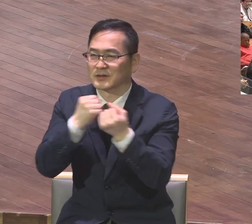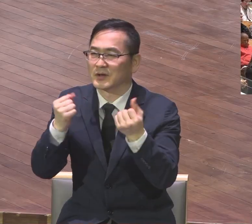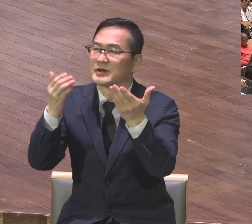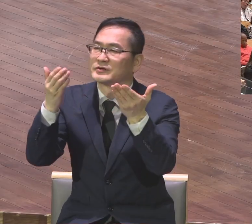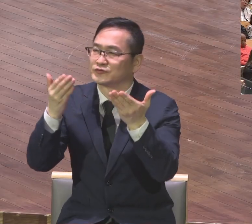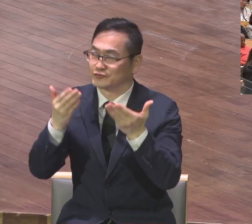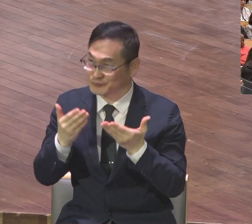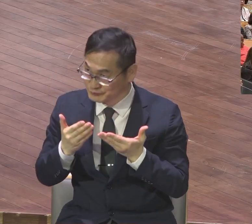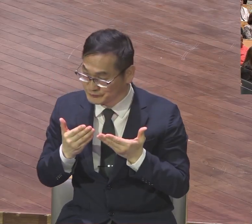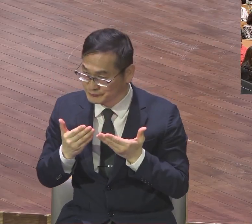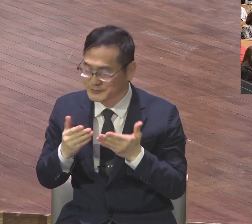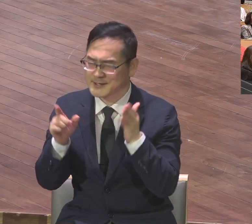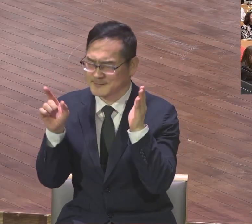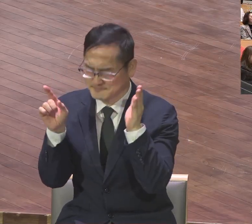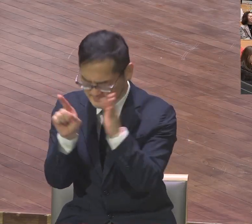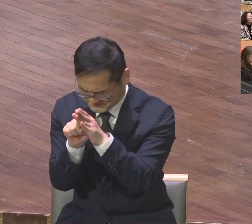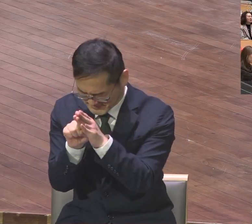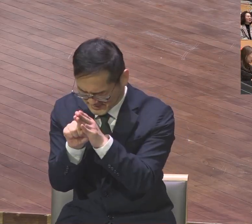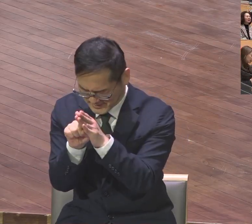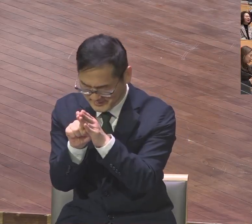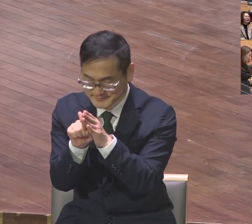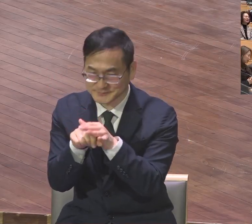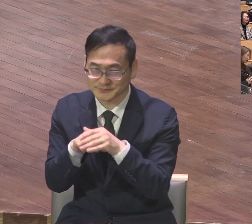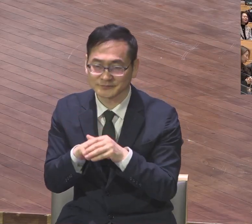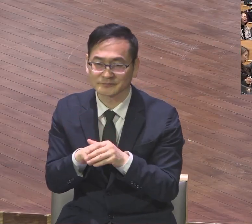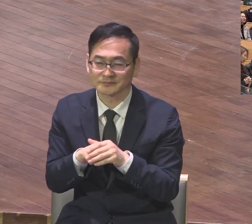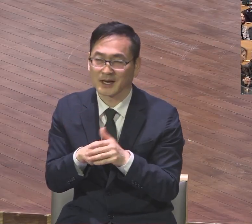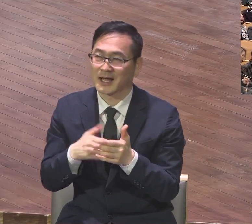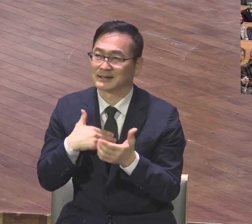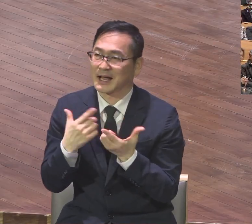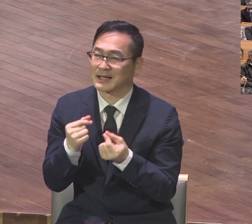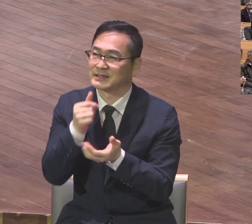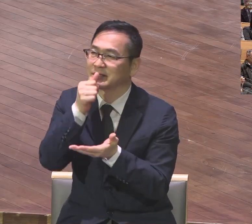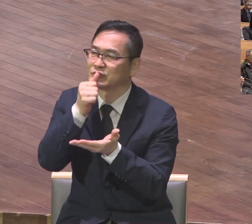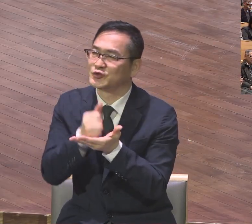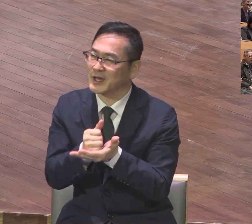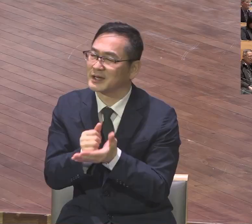사해졌음을 믿습니다. 저 같은 죄인을